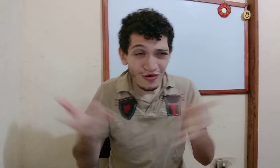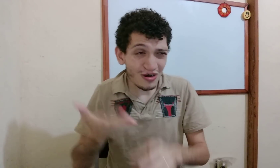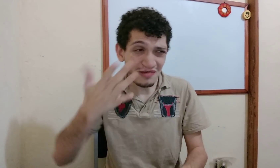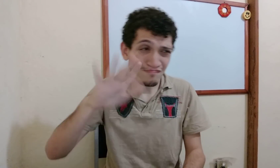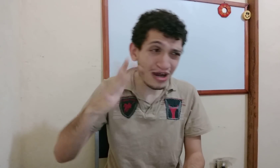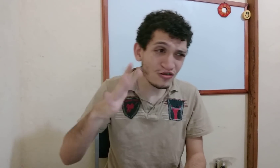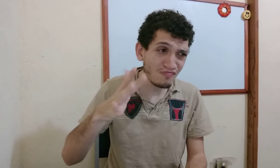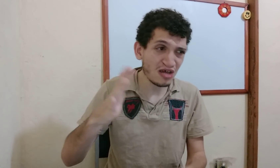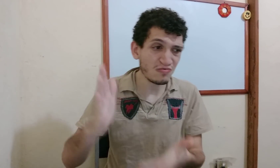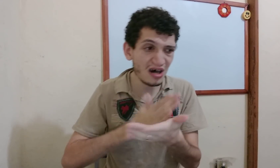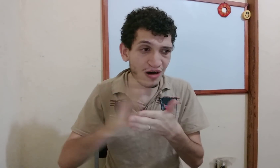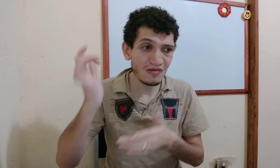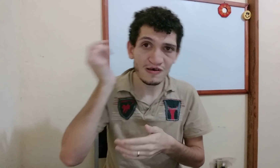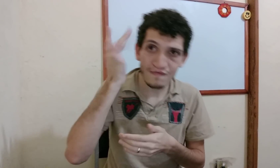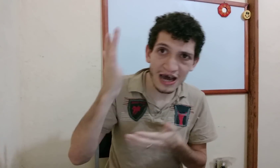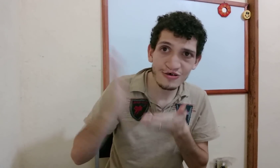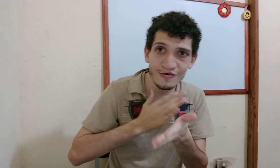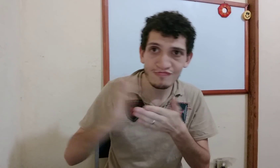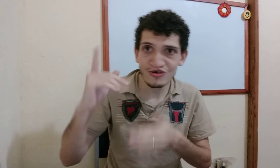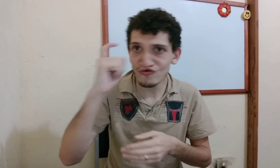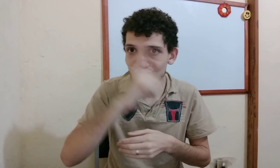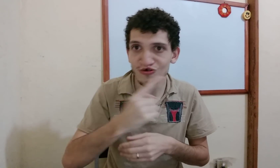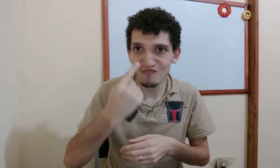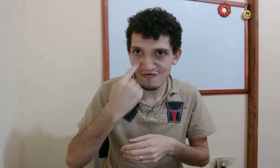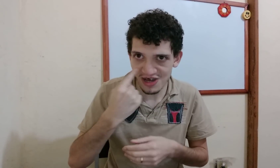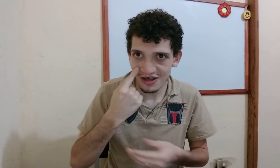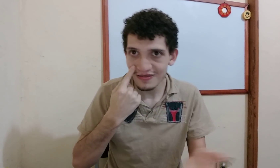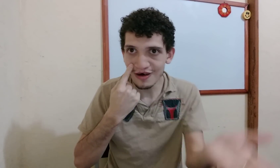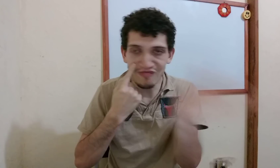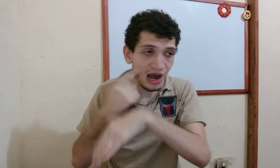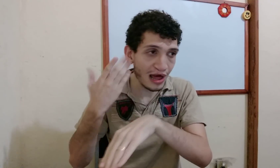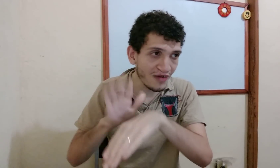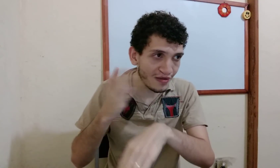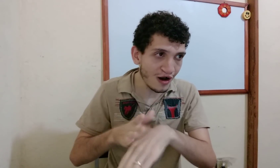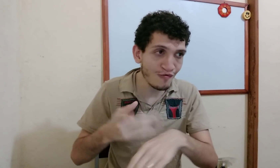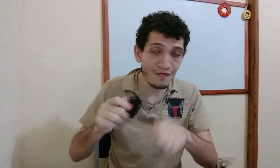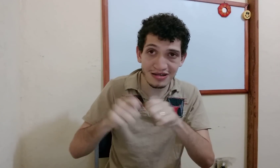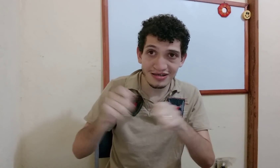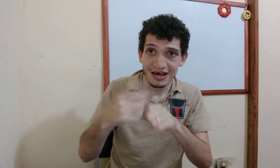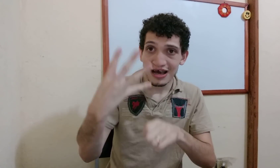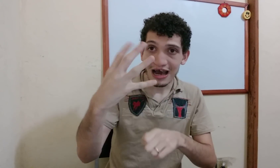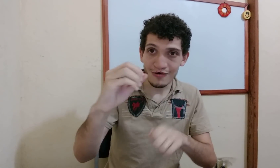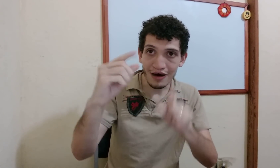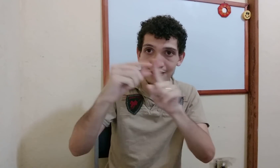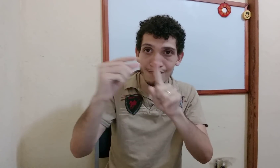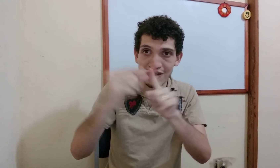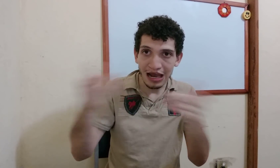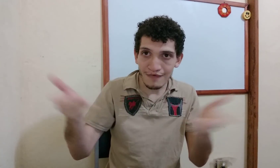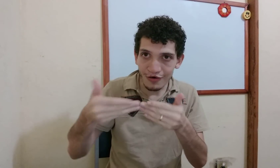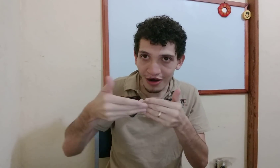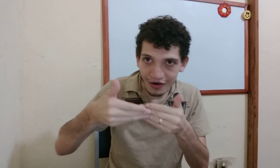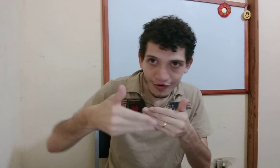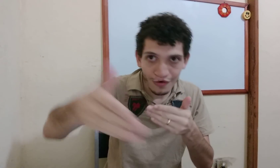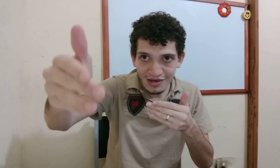hoje, mais ou menos. Algumas passam, algumas difíceis. Vamos ver? Então, bora lá treinar. Vou fazer as 40 palavras agora.